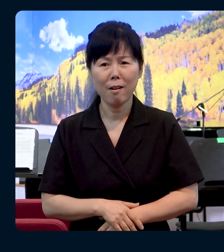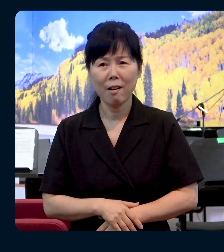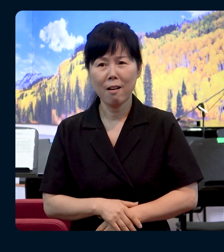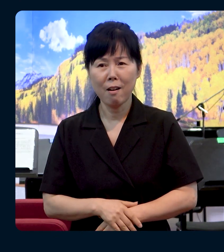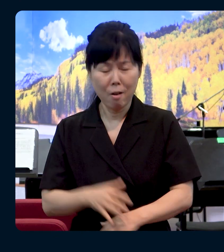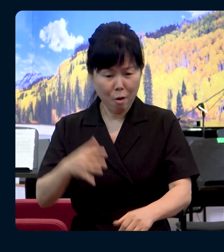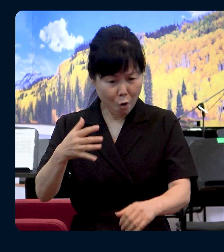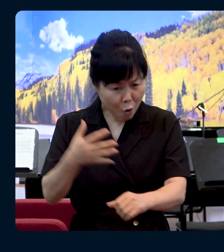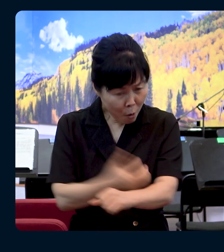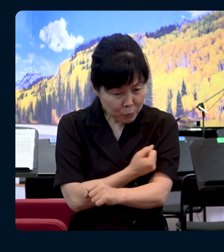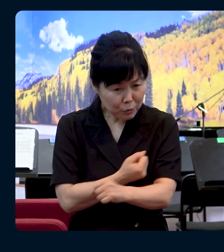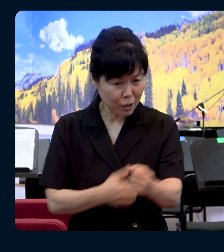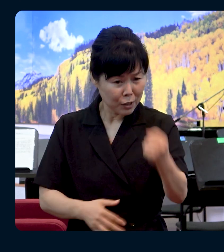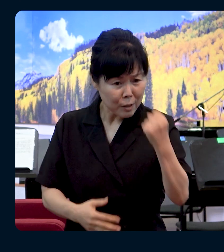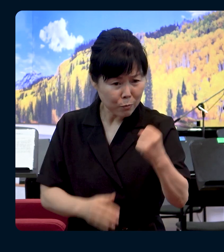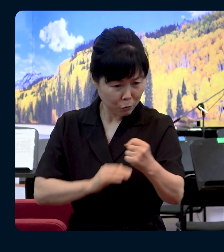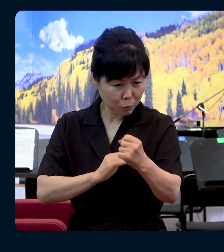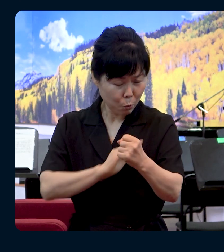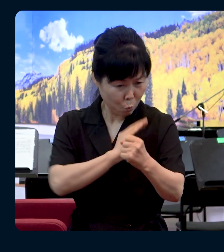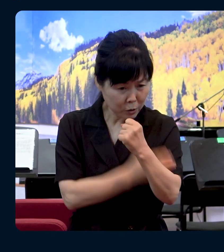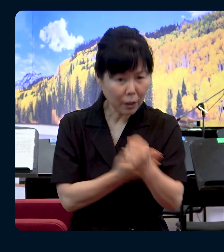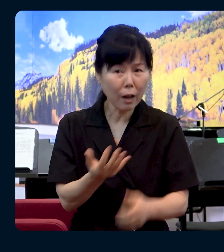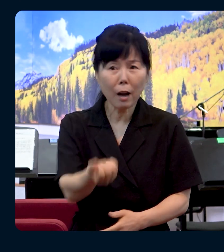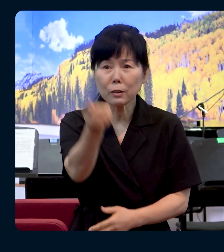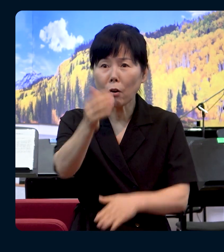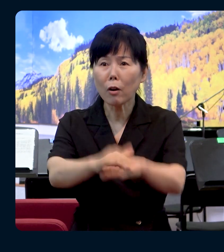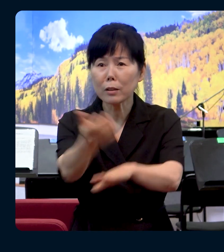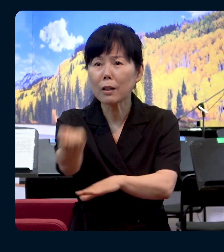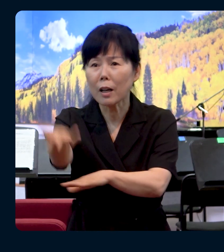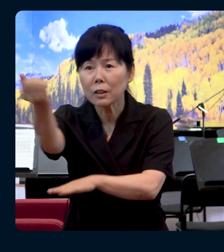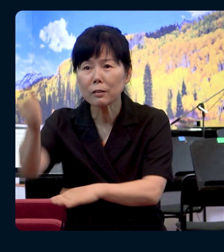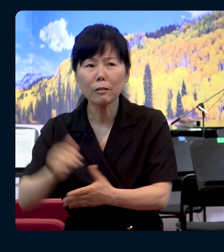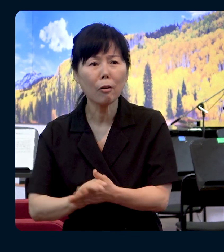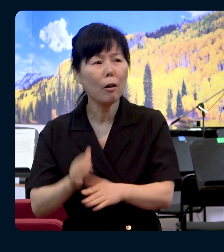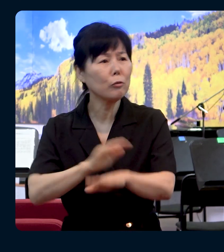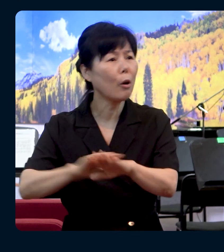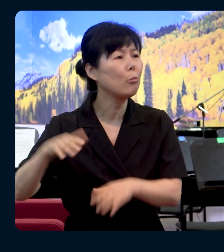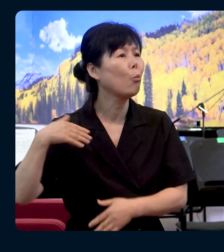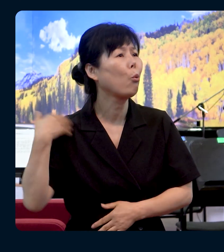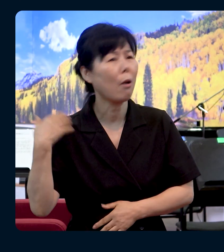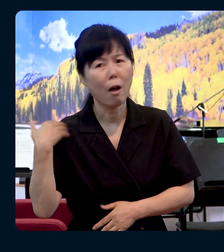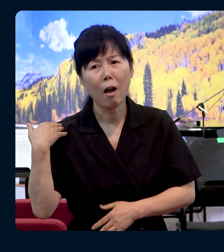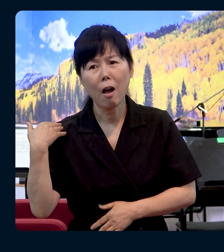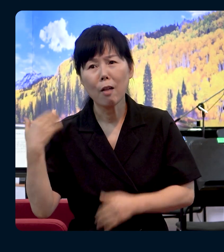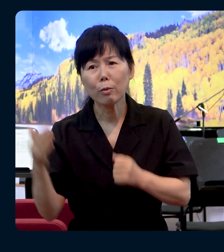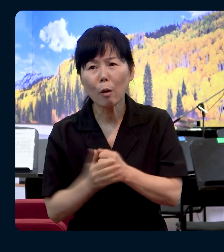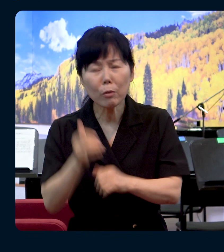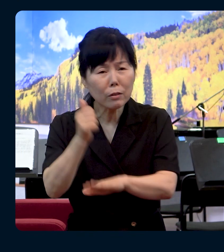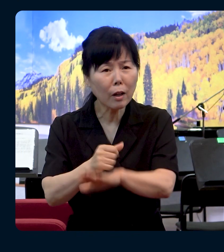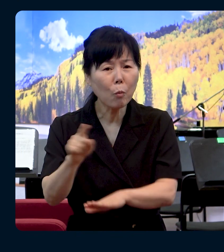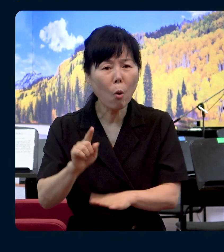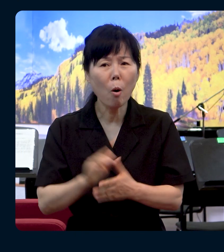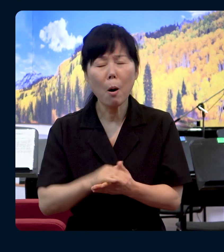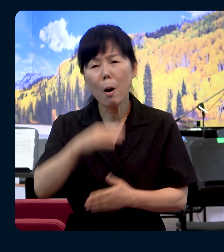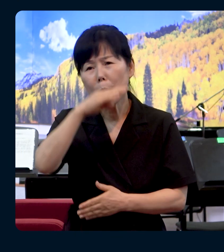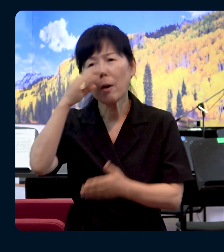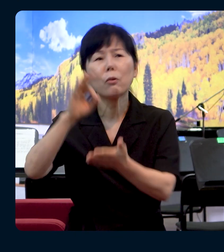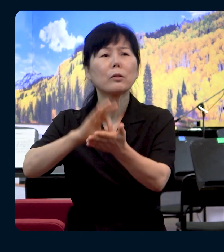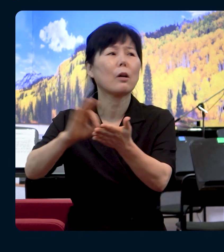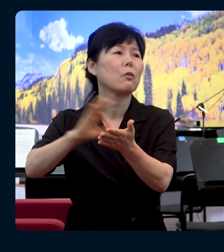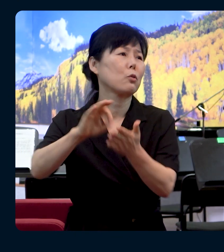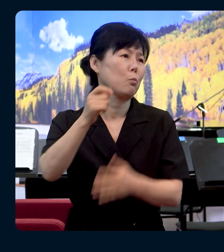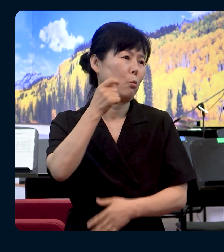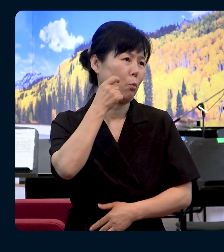굉장한 파워를 가지고 있으면서도 말이죠, 이걸 잘 모르니까 그래서 어떤 일이 있느냐, 써야 할 때 쓰지를 못하는